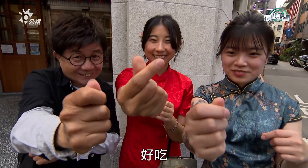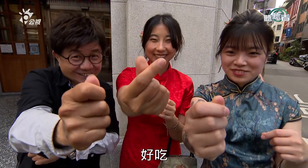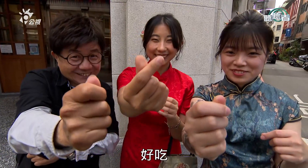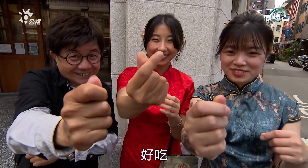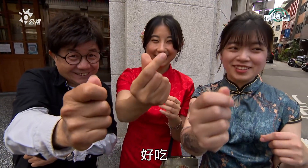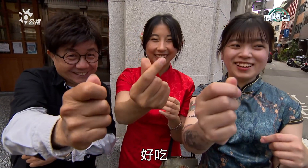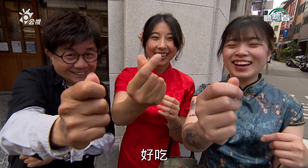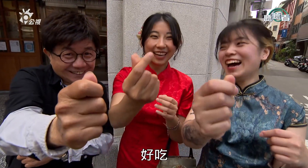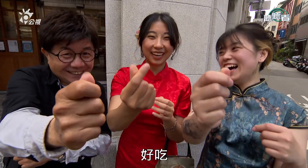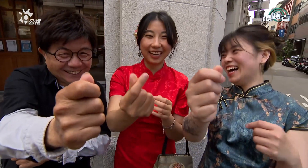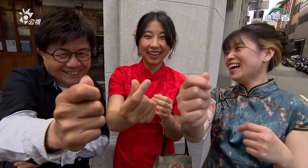好吃。嗯，